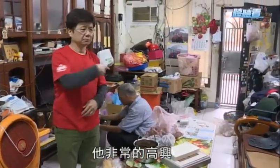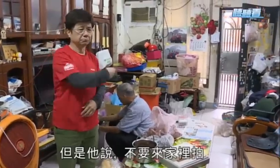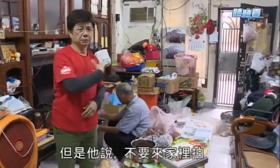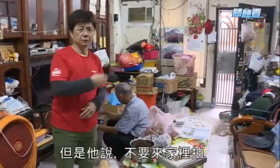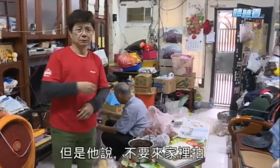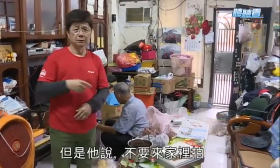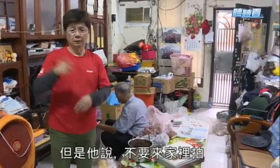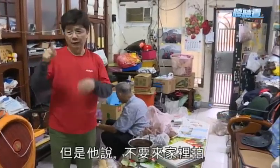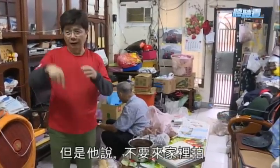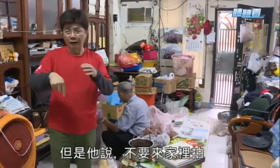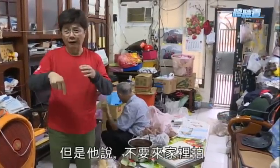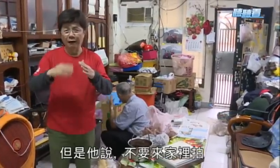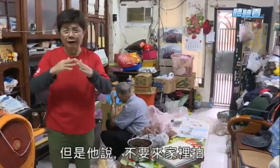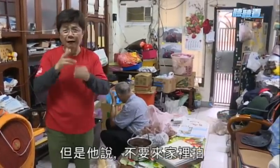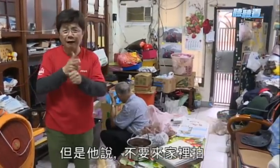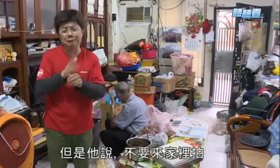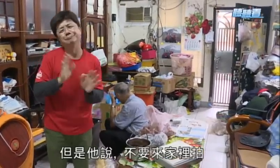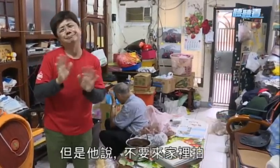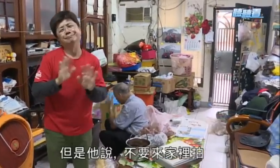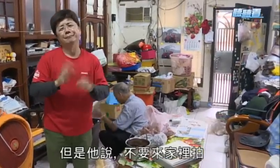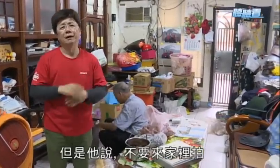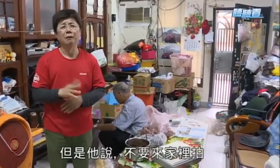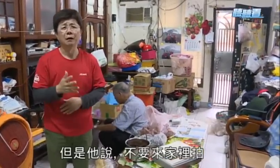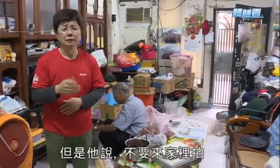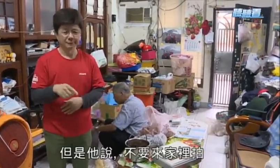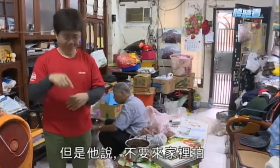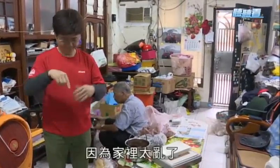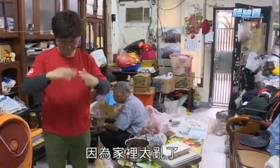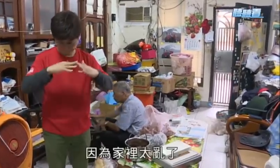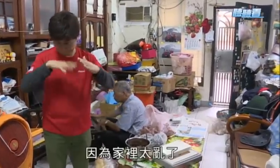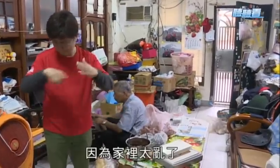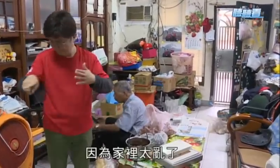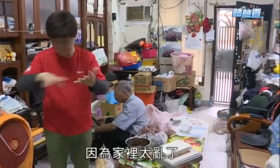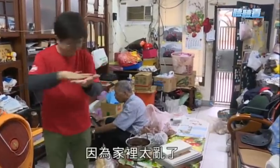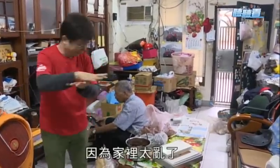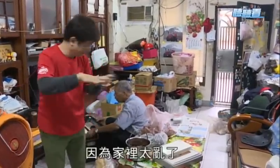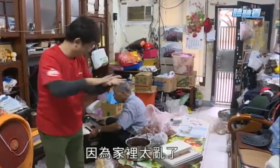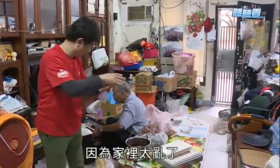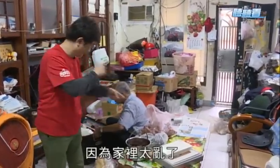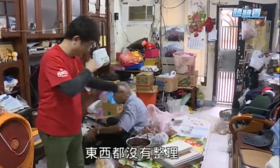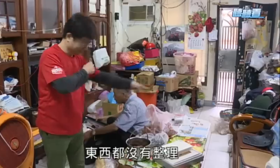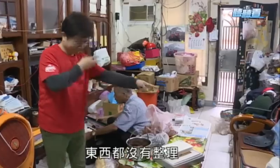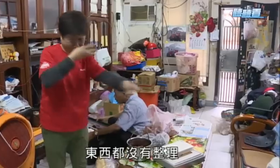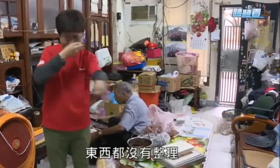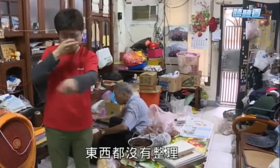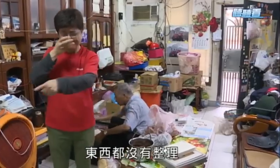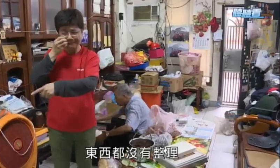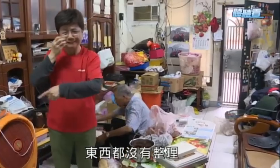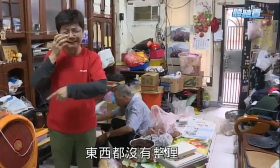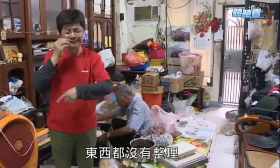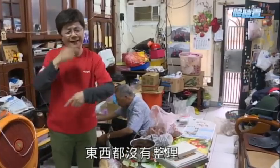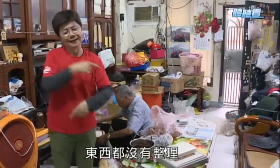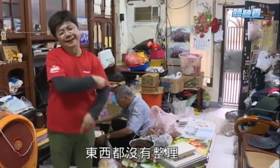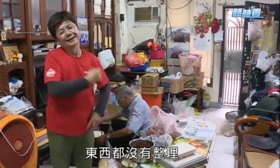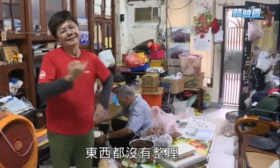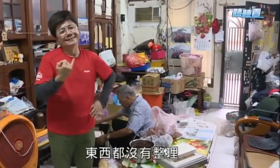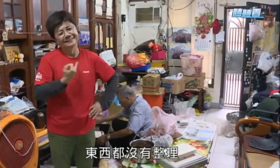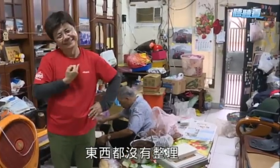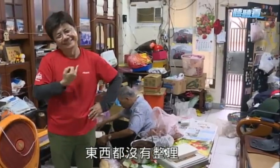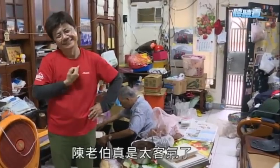但是他说啊，不要来家里拍，因为家里太乱了，东西都没有整理。哎呀，陈